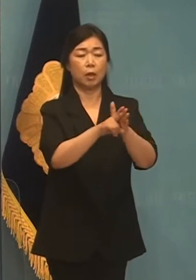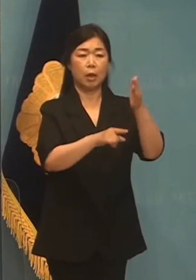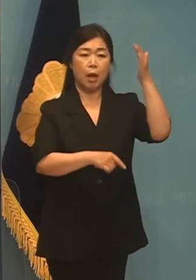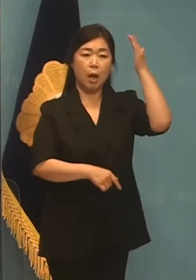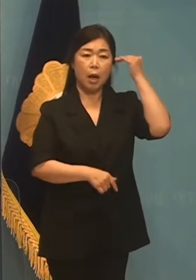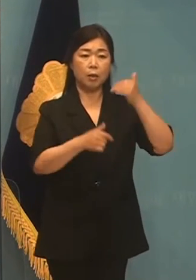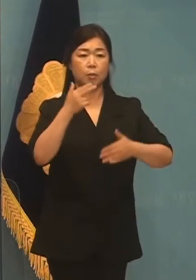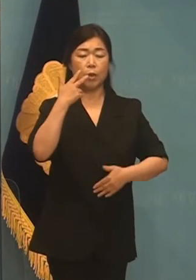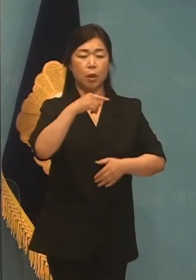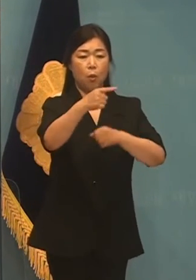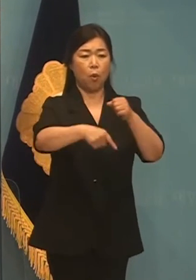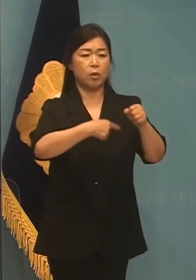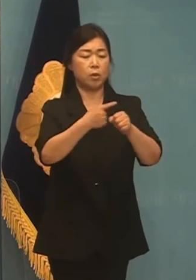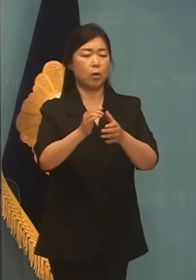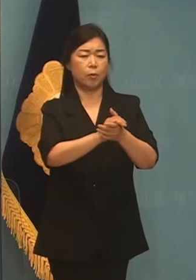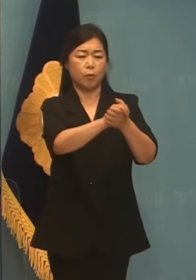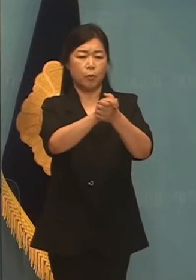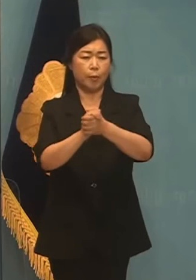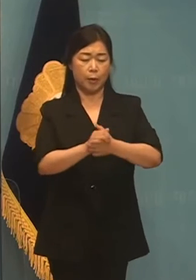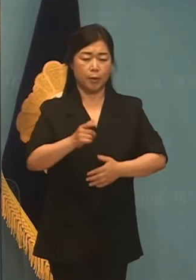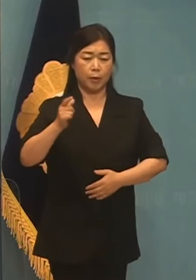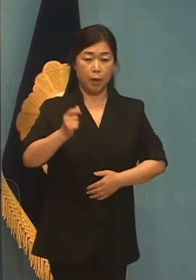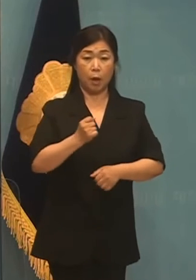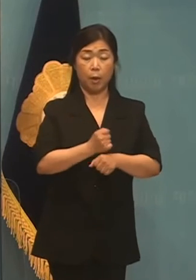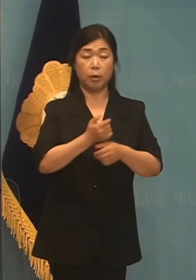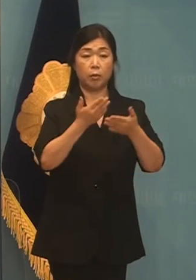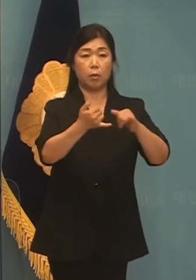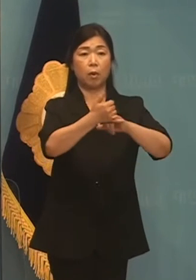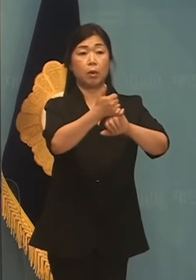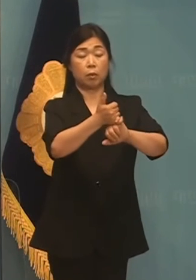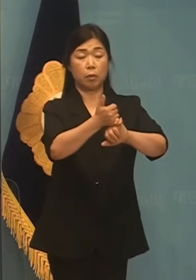원전 동맹을 강화하기로 했습니다.